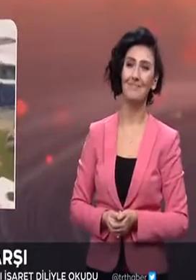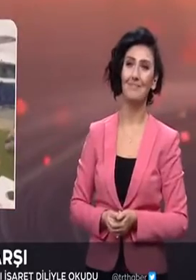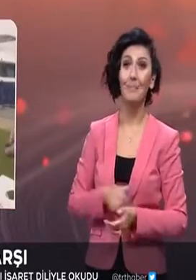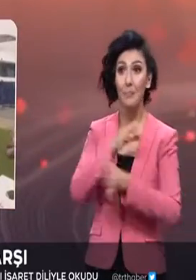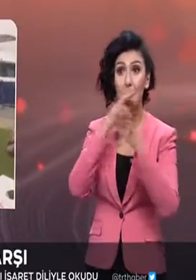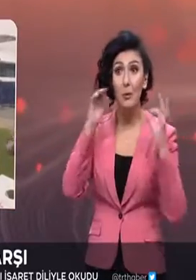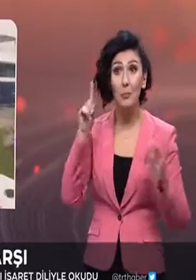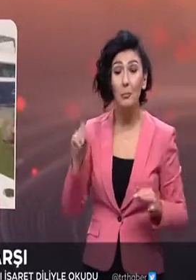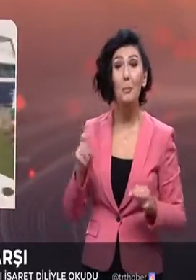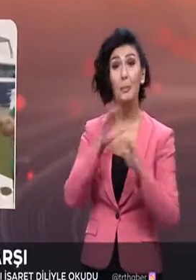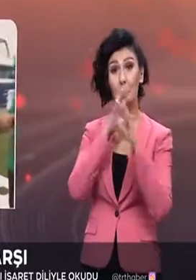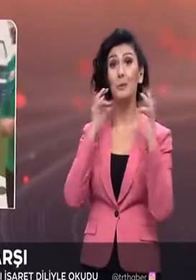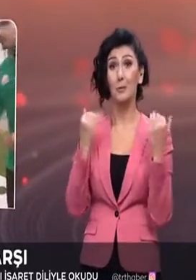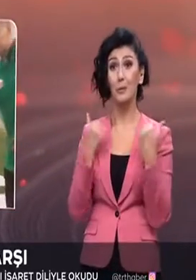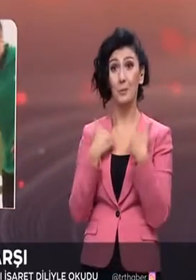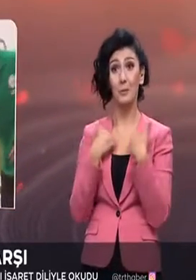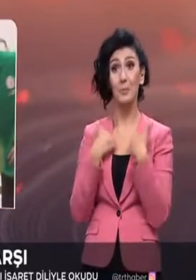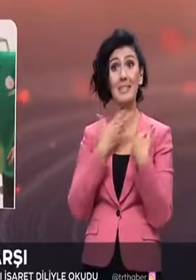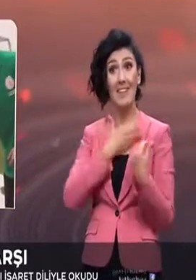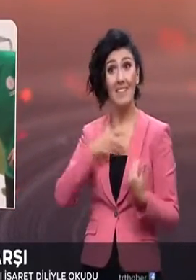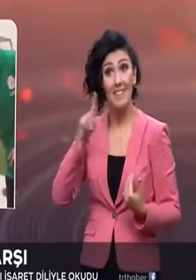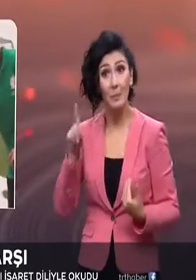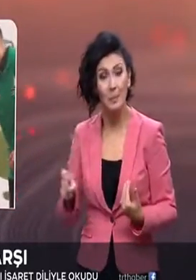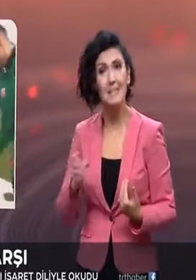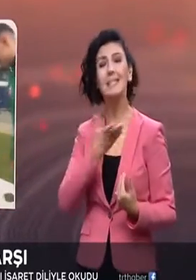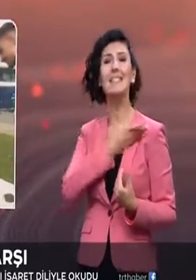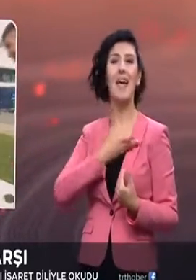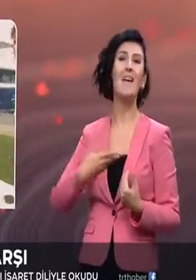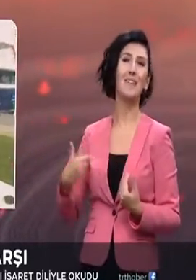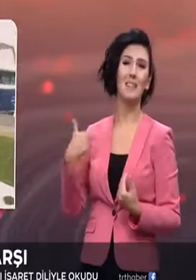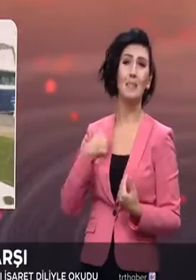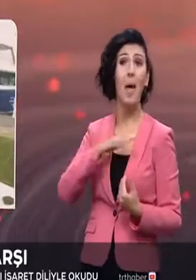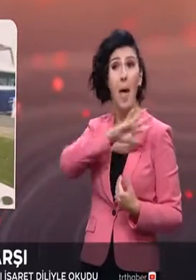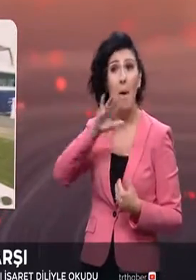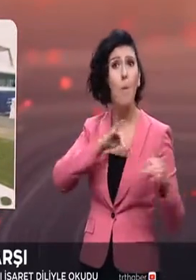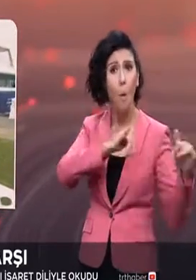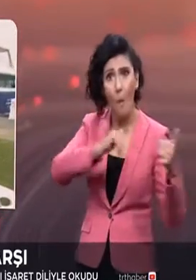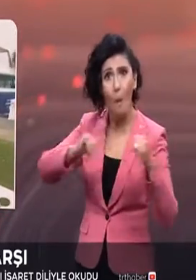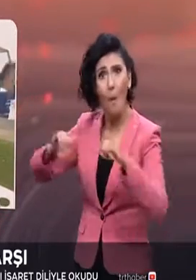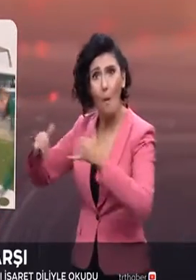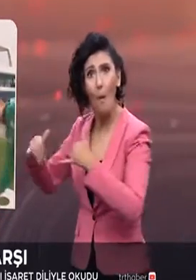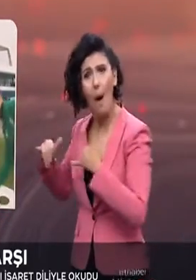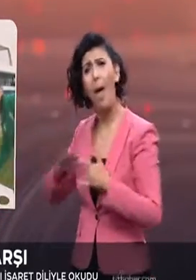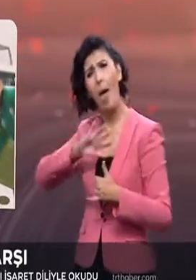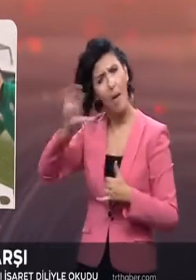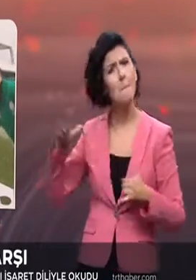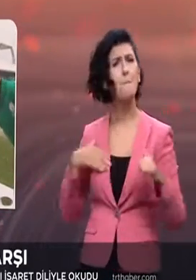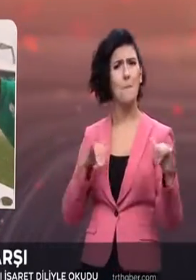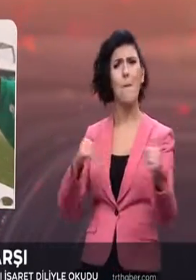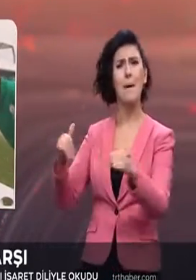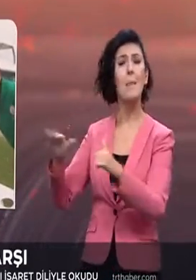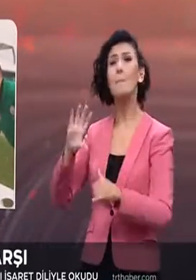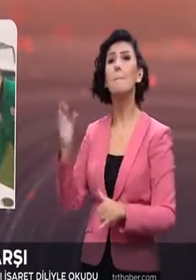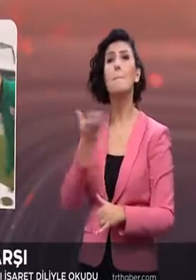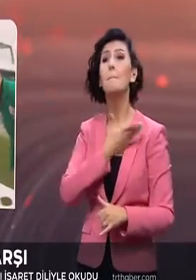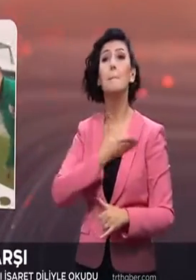Mutlu musun? Mutluyum. Sevdin mi burayı? Sevdim. Hepsini yaptın mı? Oynadın mı hepsini? Evet, hepsini çok oynadım. Peki